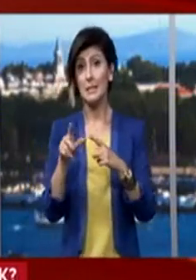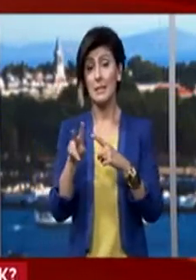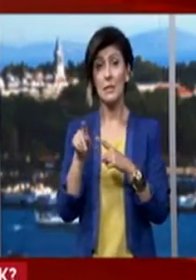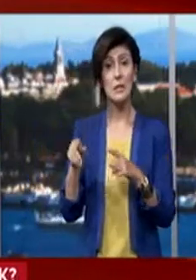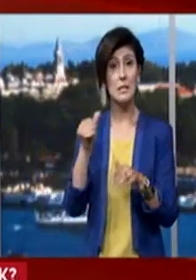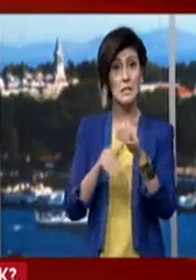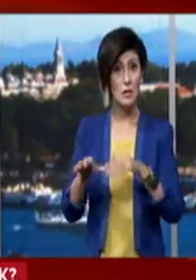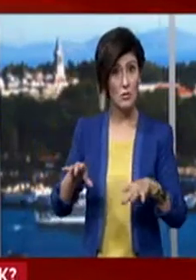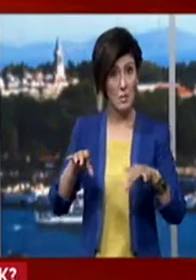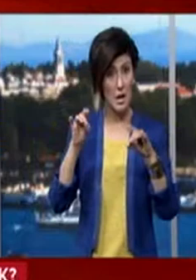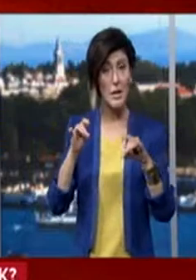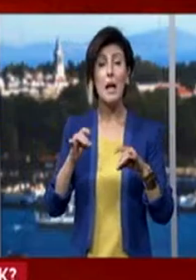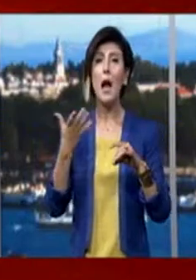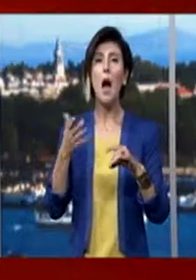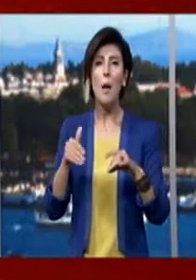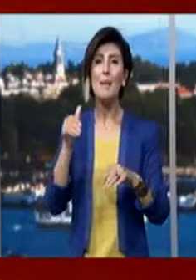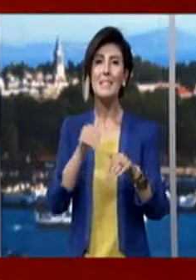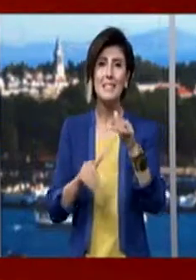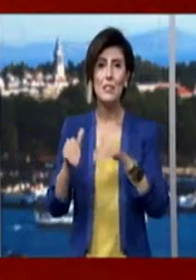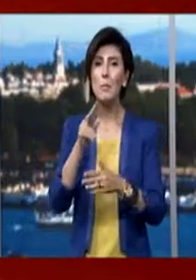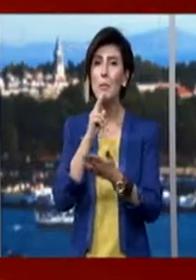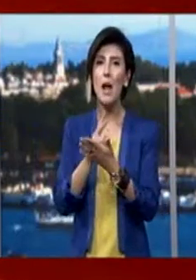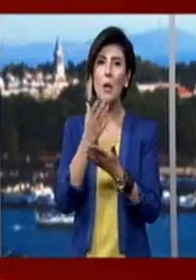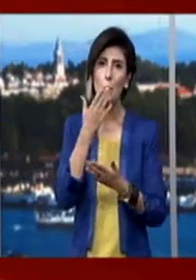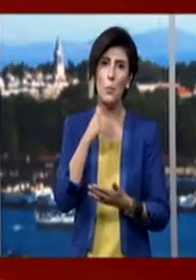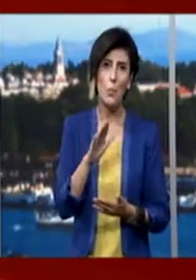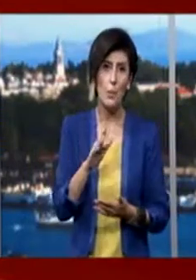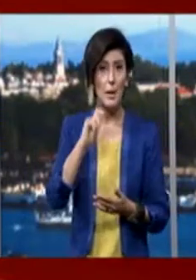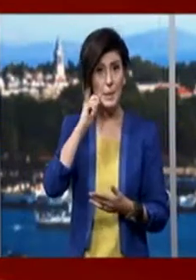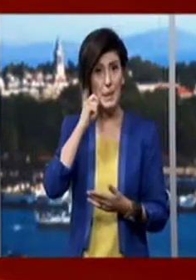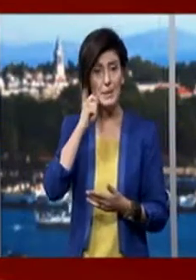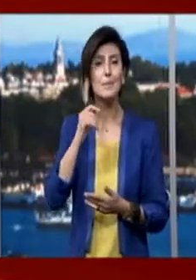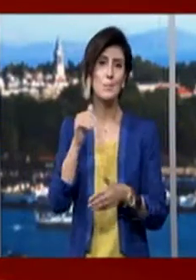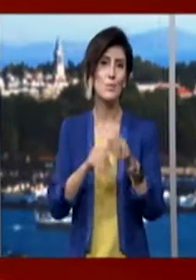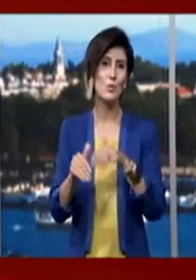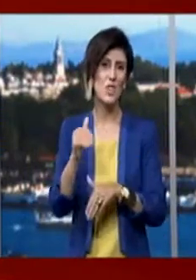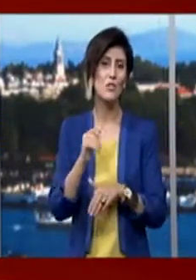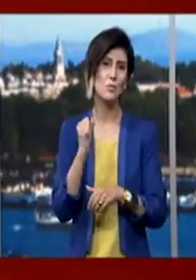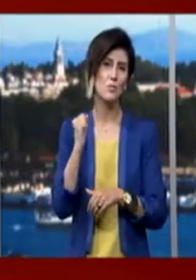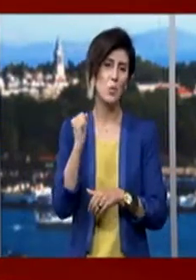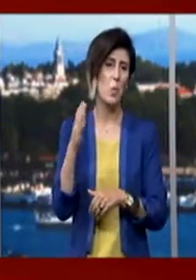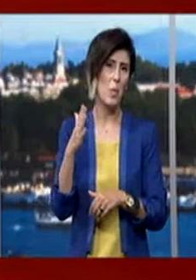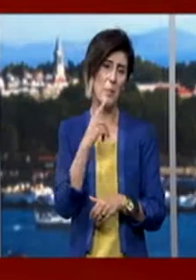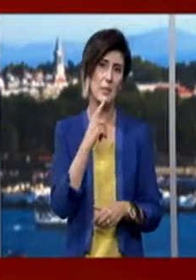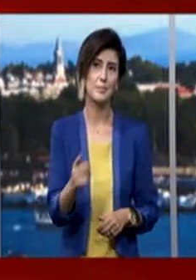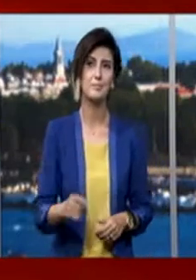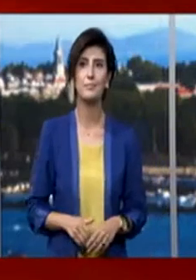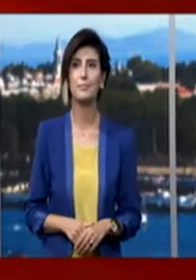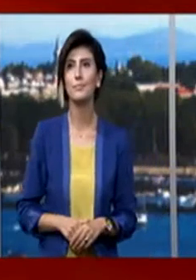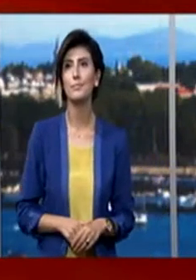henüz alınmış bir seçim kararı yok. Ve şimdi hesaplar Kasım ayında bir erken seçim ihtimali üzerine yapılıyor.